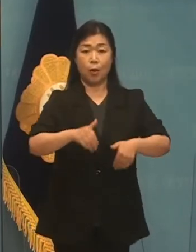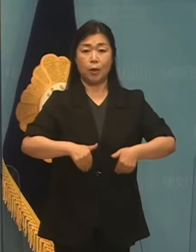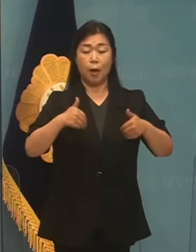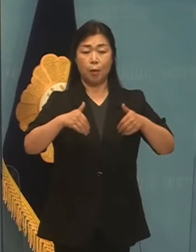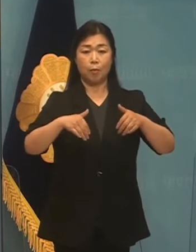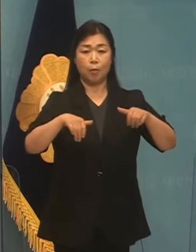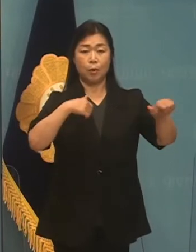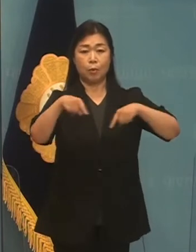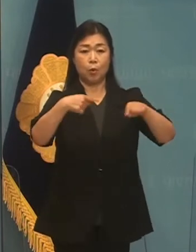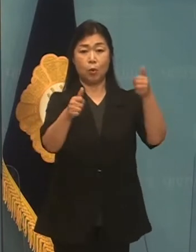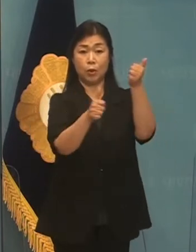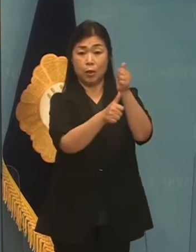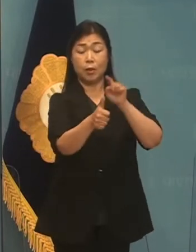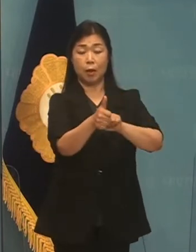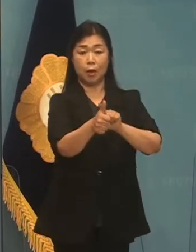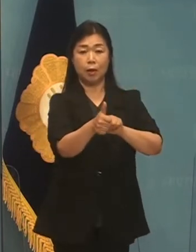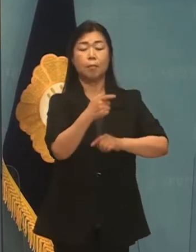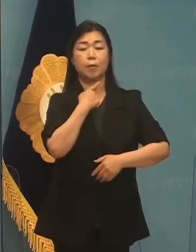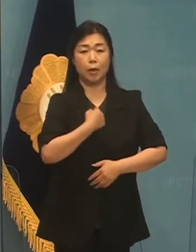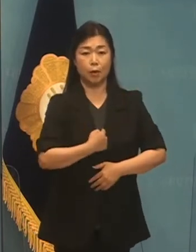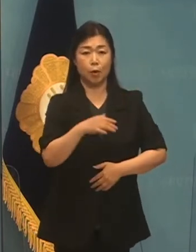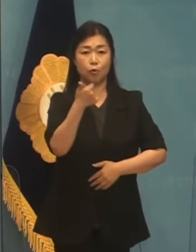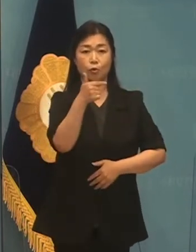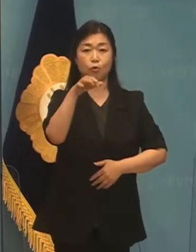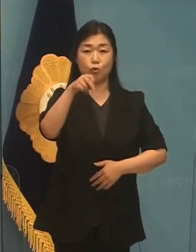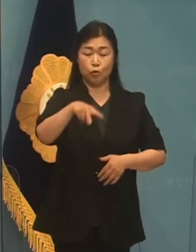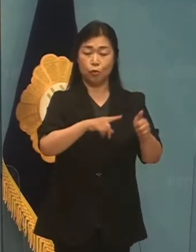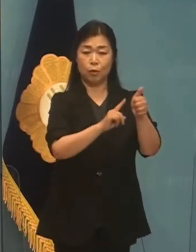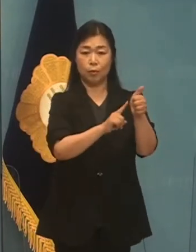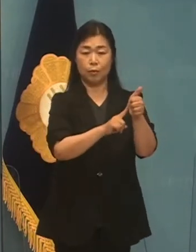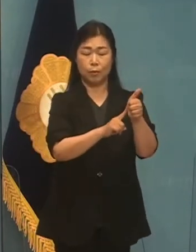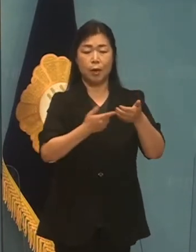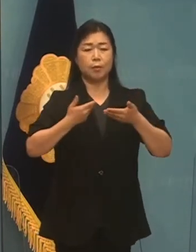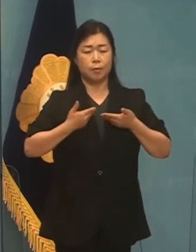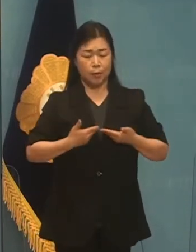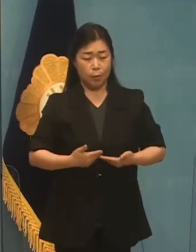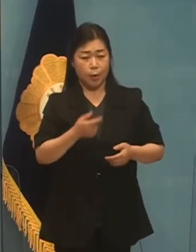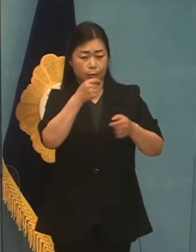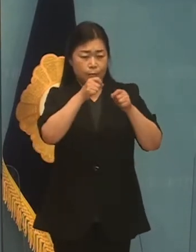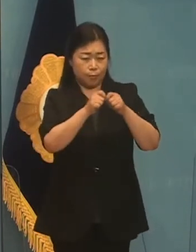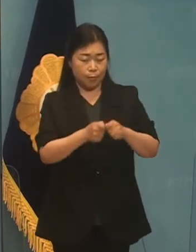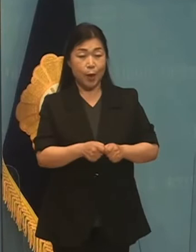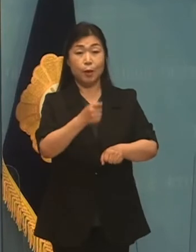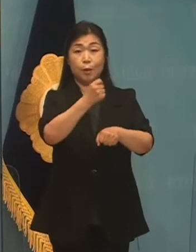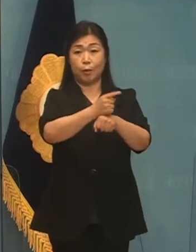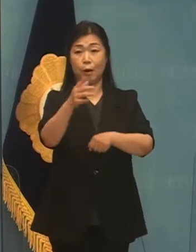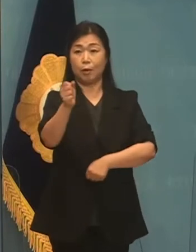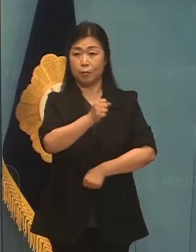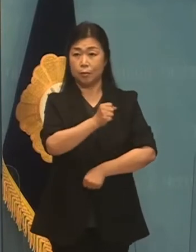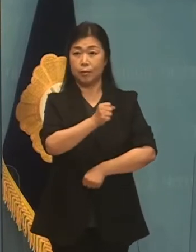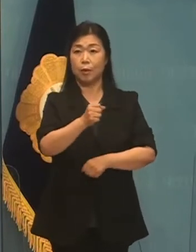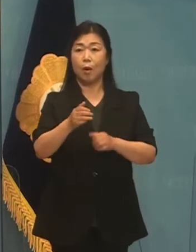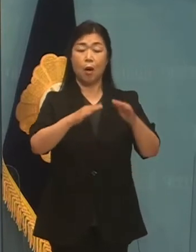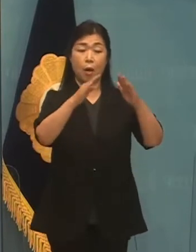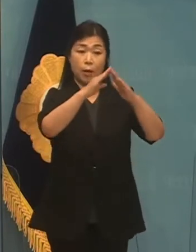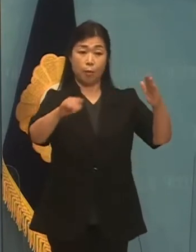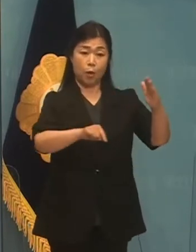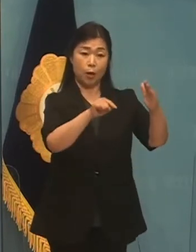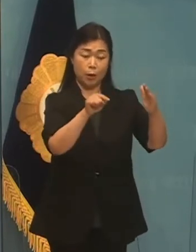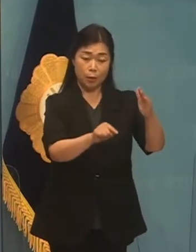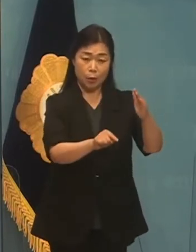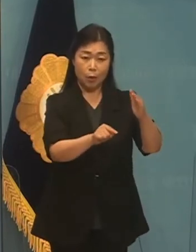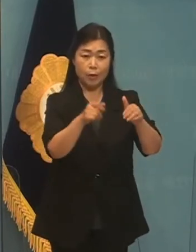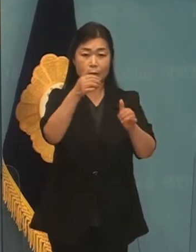부지사를 지낸 유남원 총괄부장은 차분하고 친한 성격의 수혜자로서 캠프